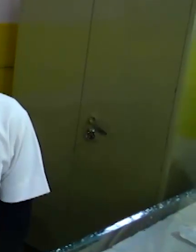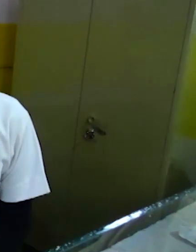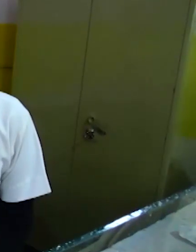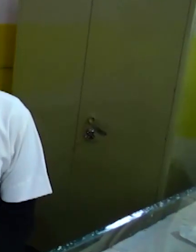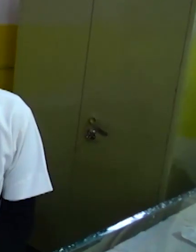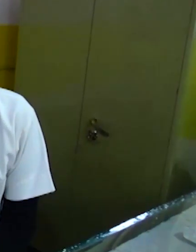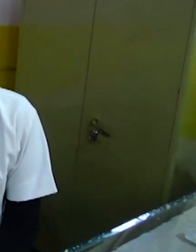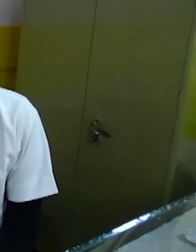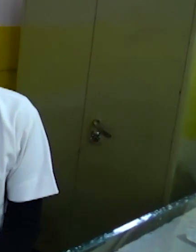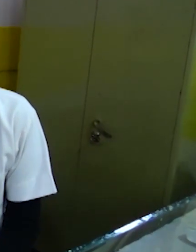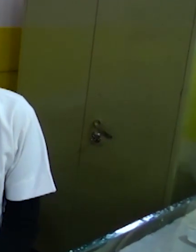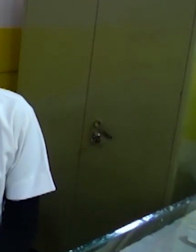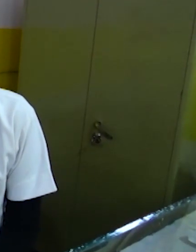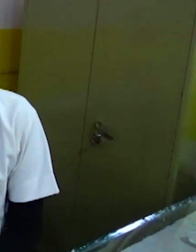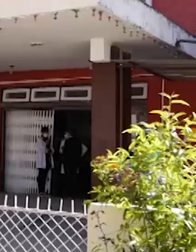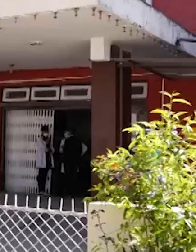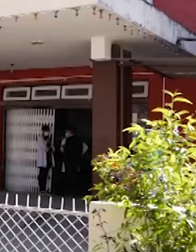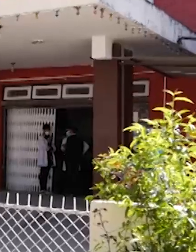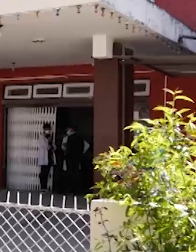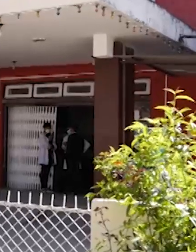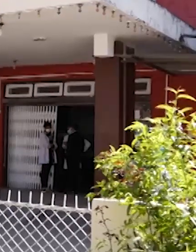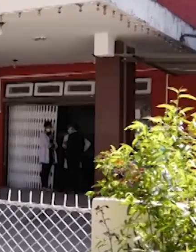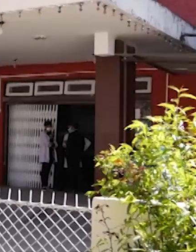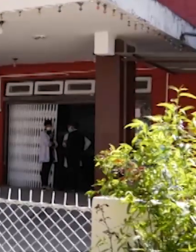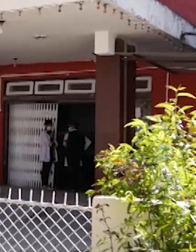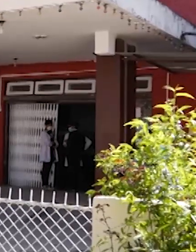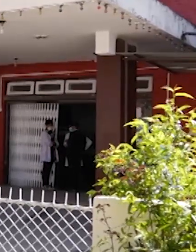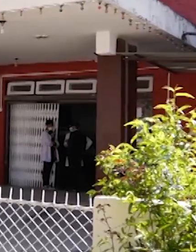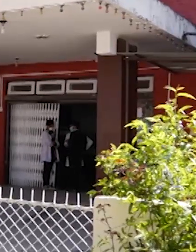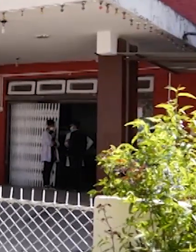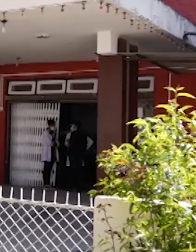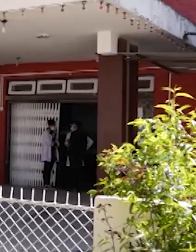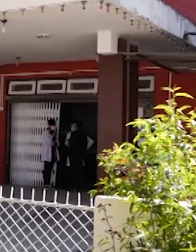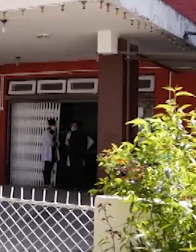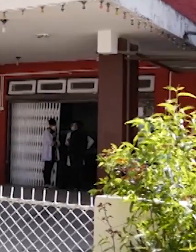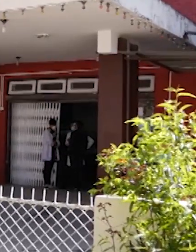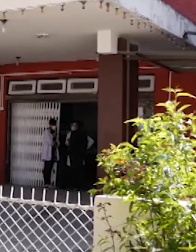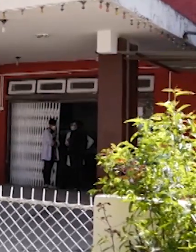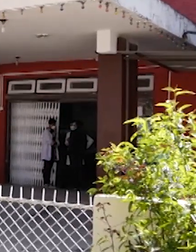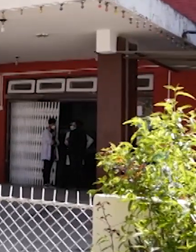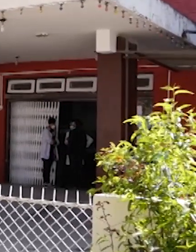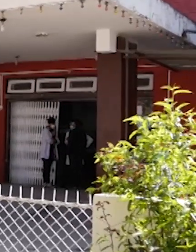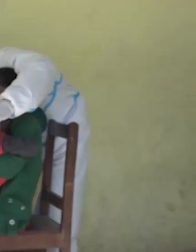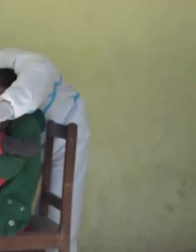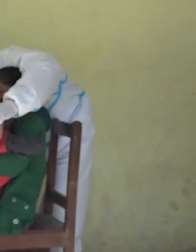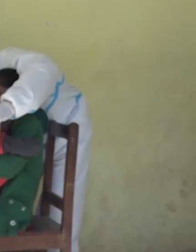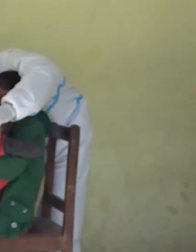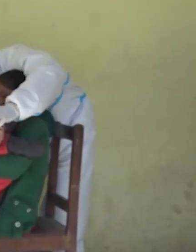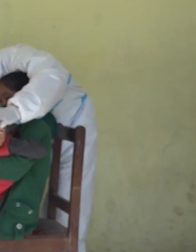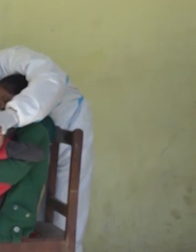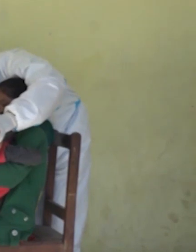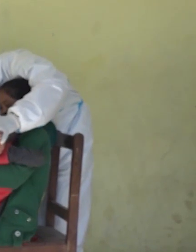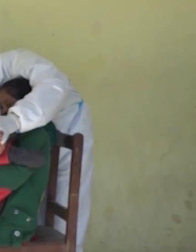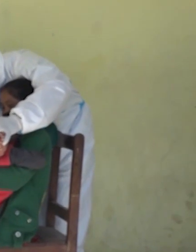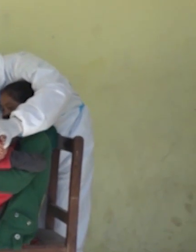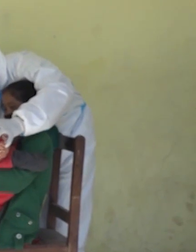मन्त्रालयले शनिबारदेखि काठमाडौँको वीर अस्पताल र आइतबारदेखि शुक्रराज ट्रपिकल तथा सरुवारोग अस्पताल टिएकुबाट समेत कोरोना